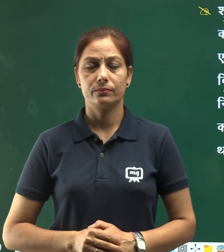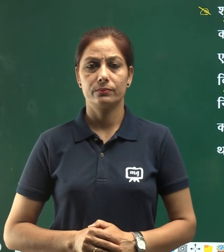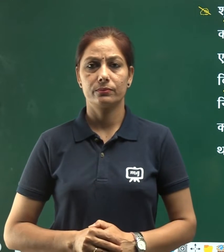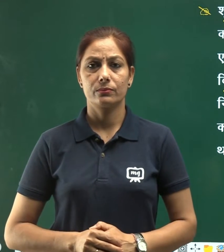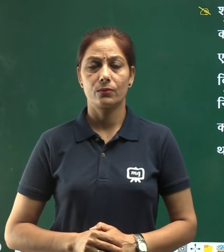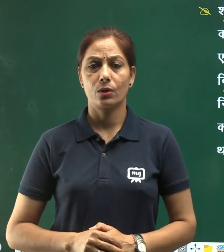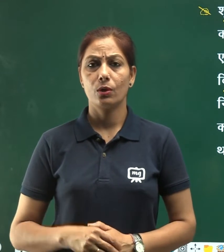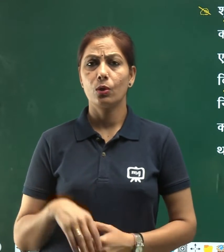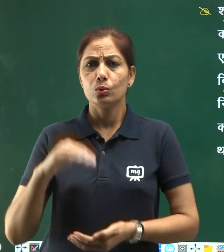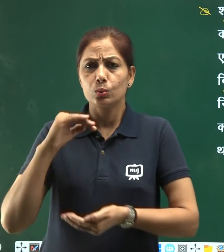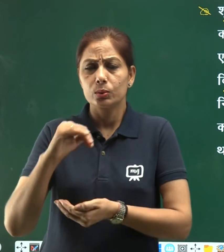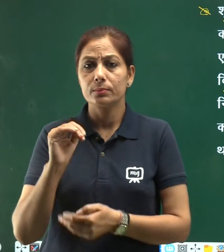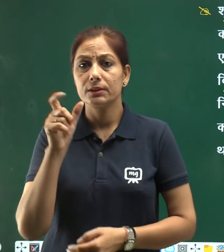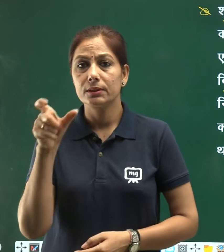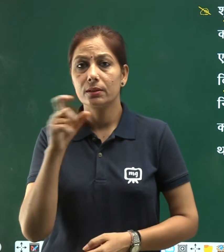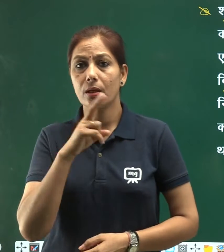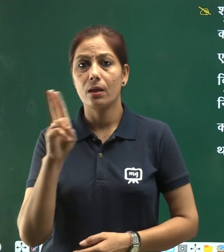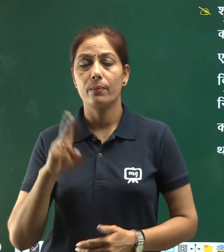अपू की